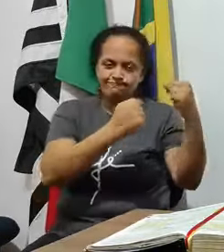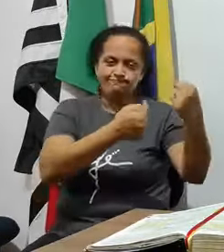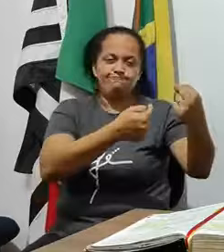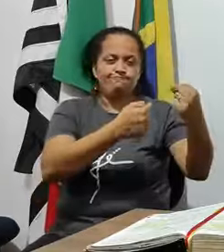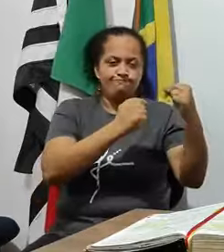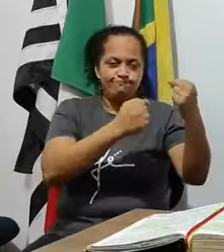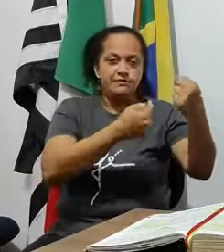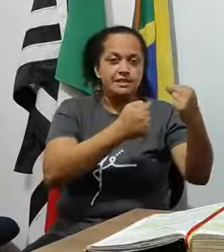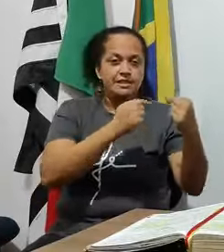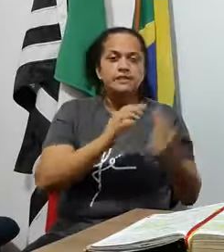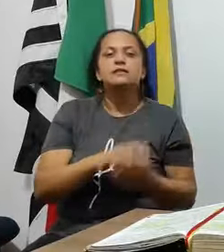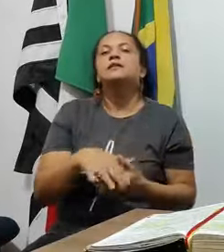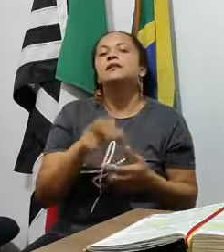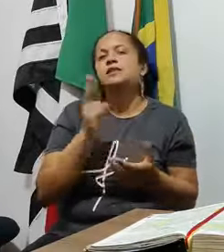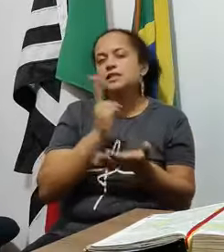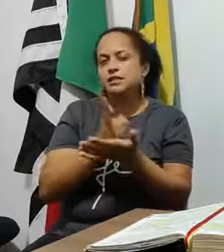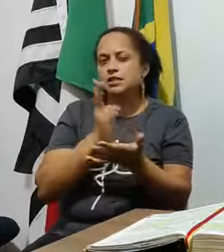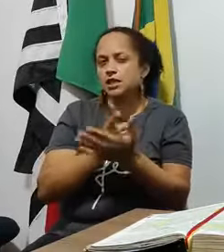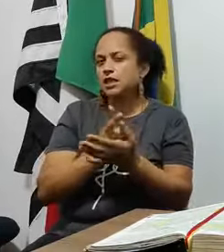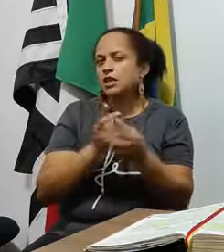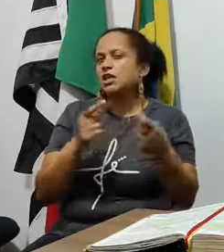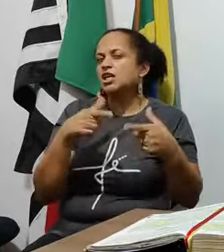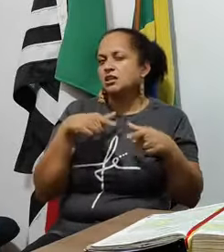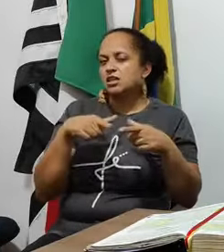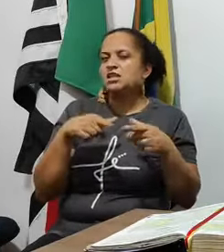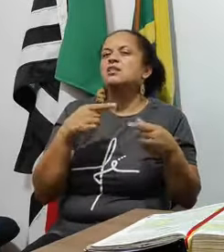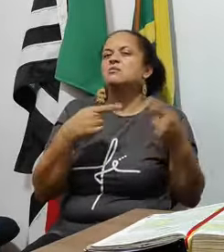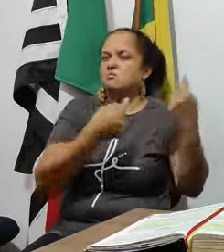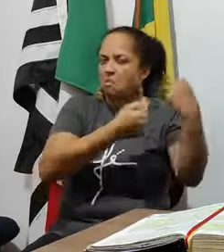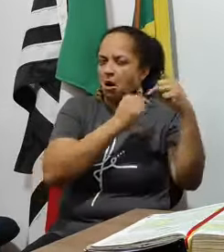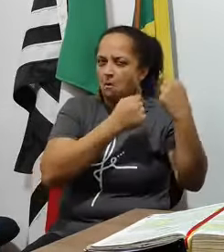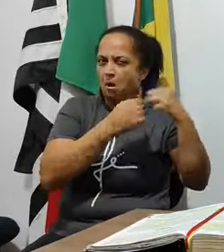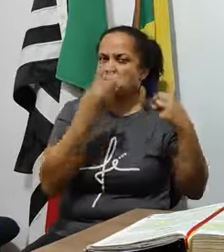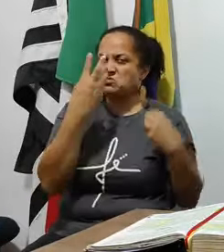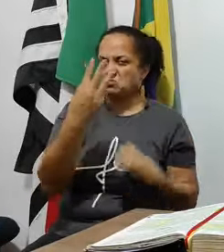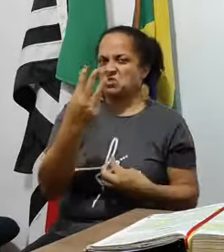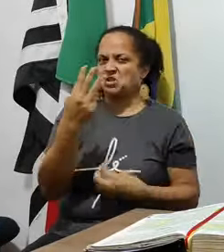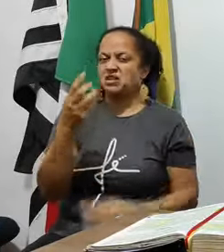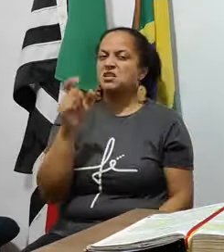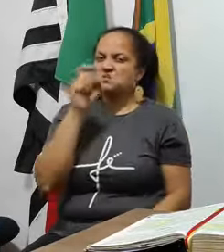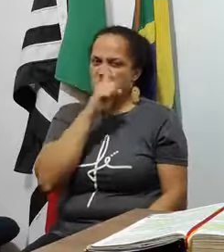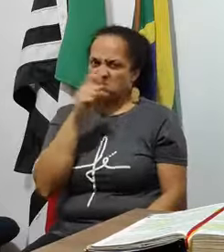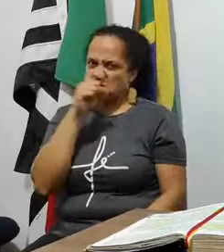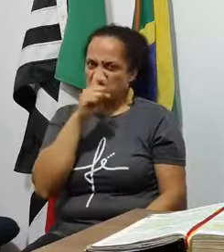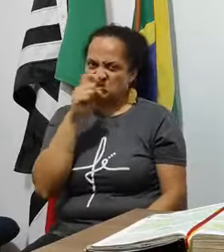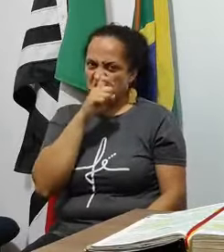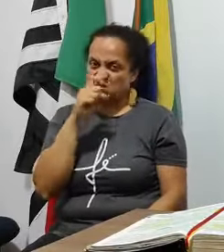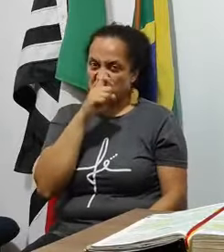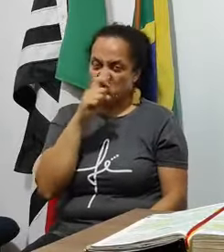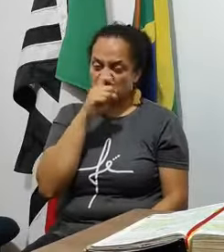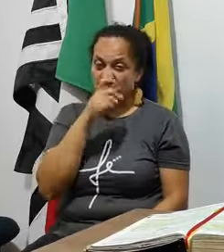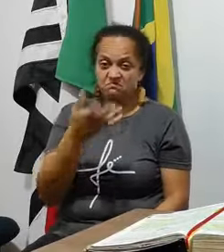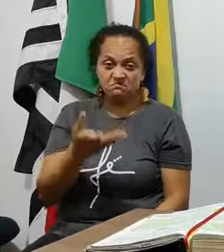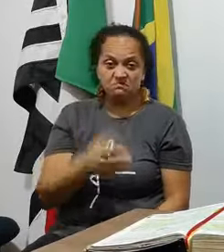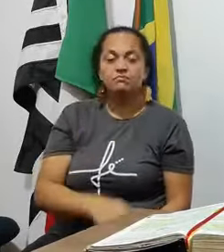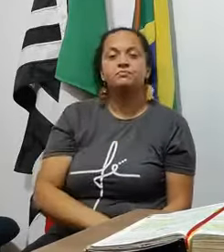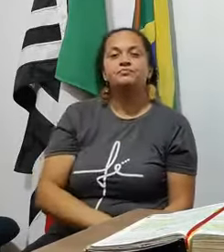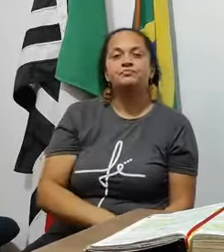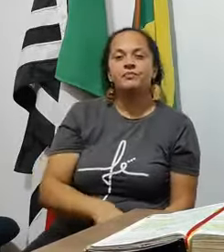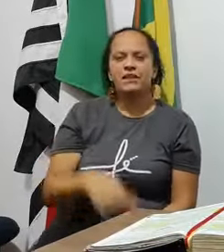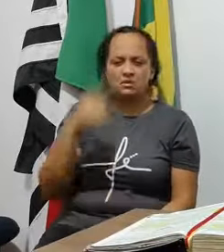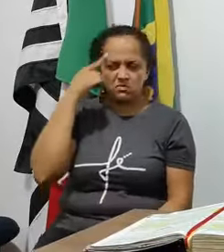trabalha usando 3 armas contra a nossa alma: a mentira, o sofisma, né,